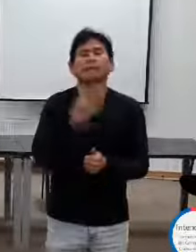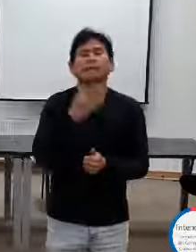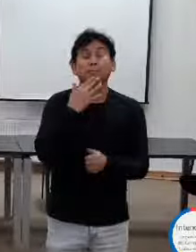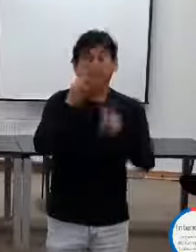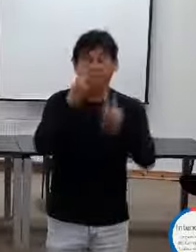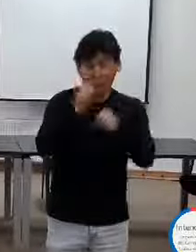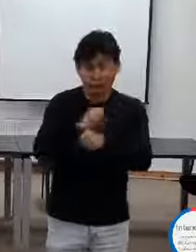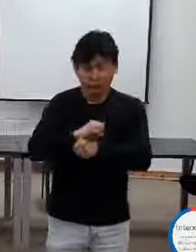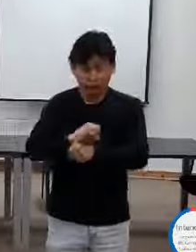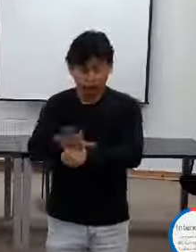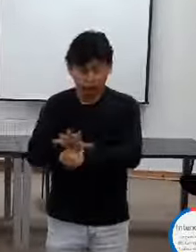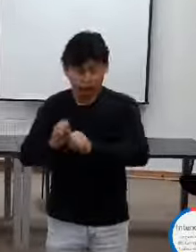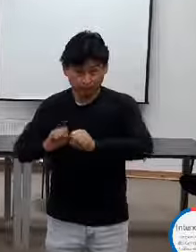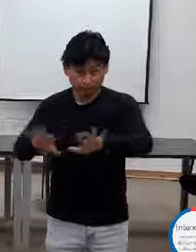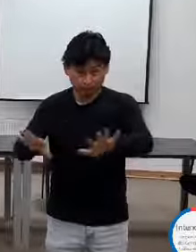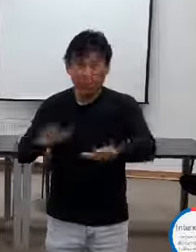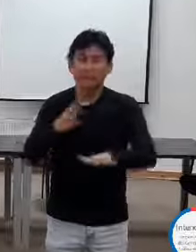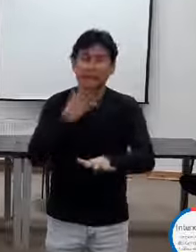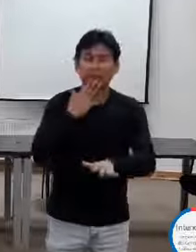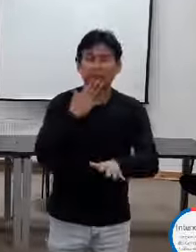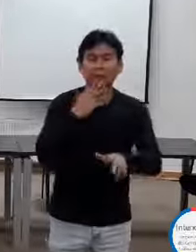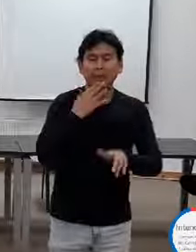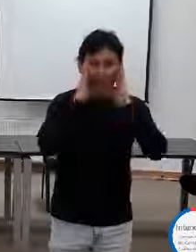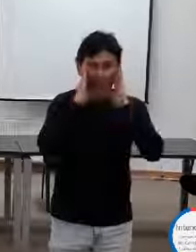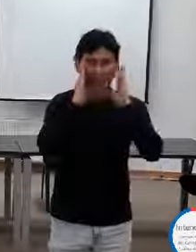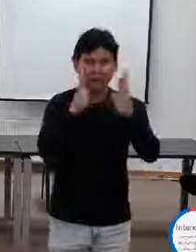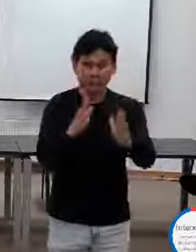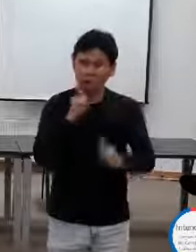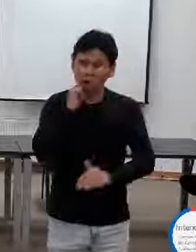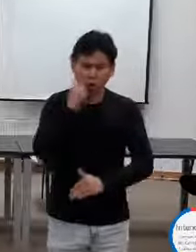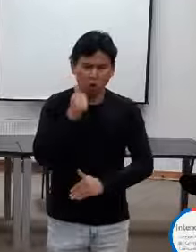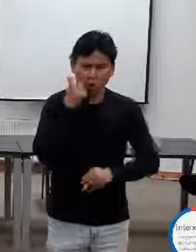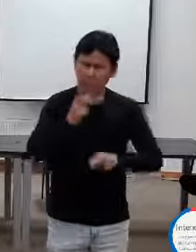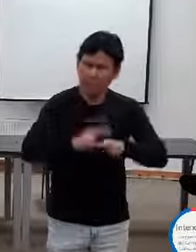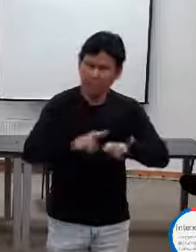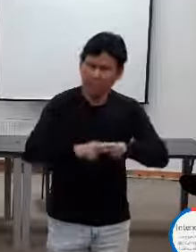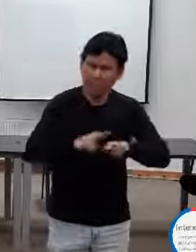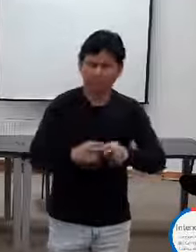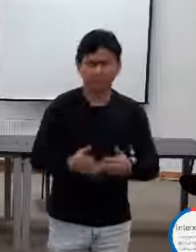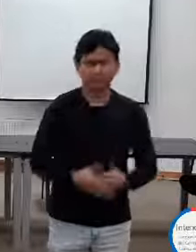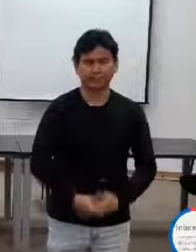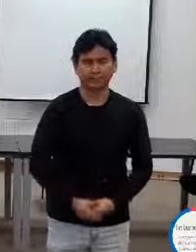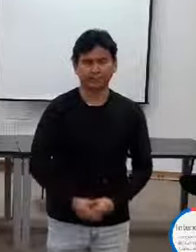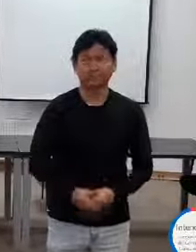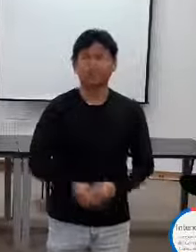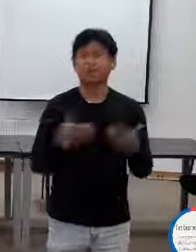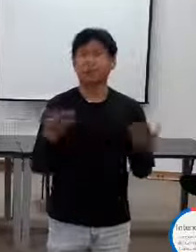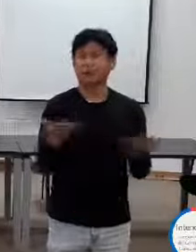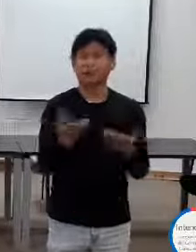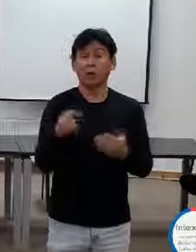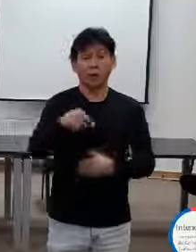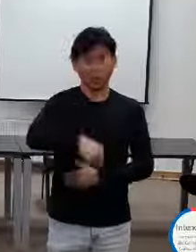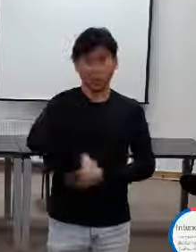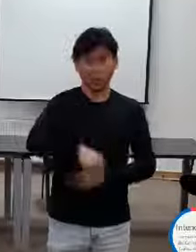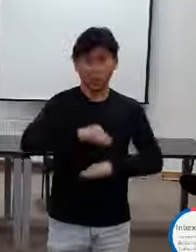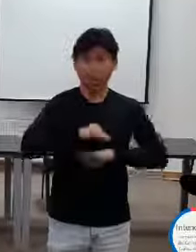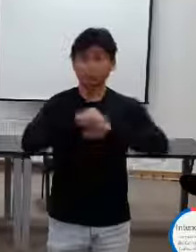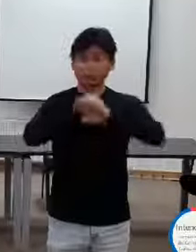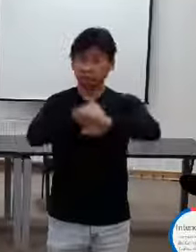pandemia, sino que también de las atenciones que a diario se realizan y que tradicionalmente se han estado haciendo. Es así como el día de hoy